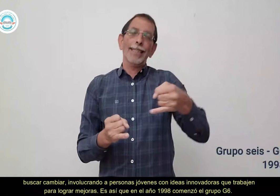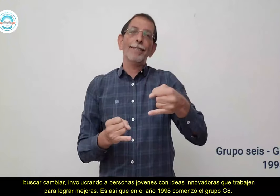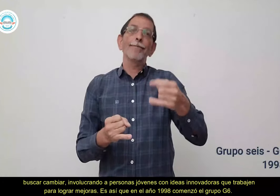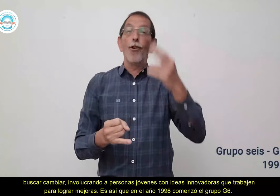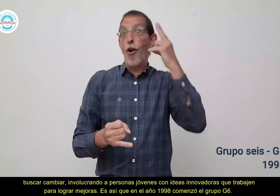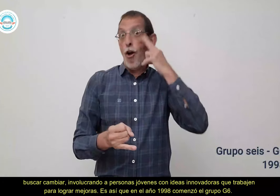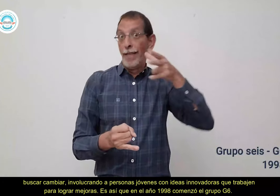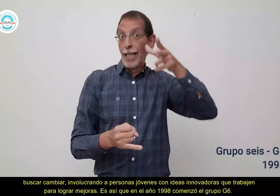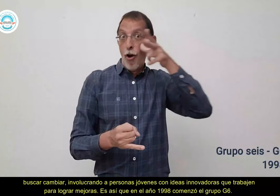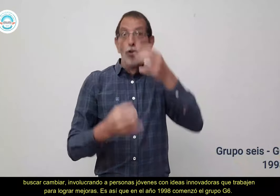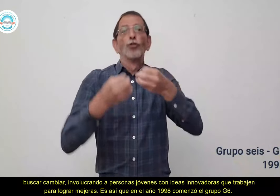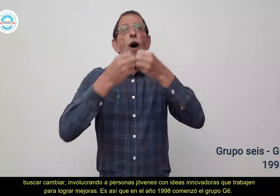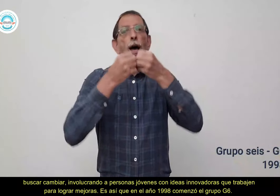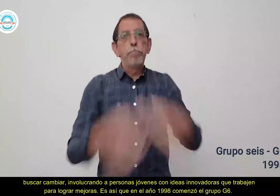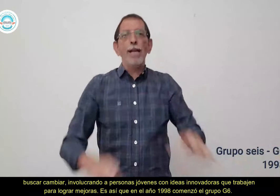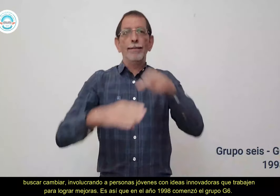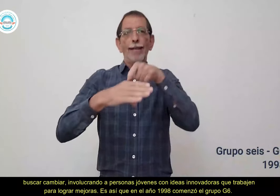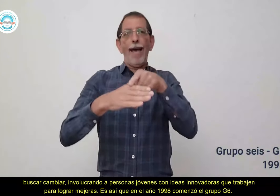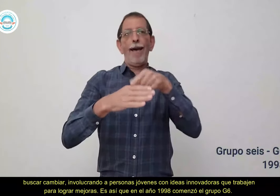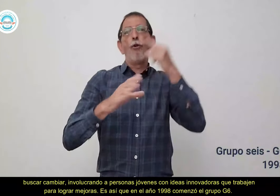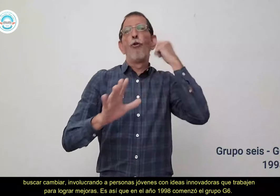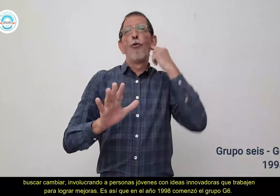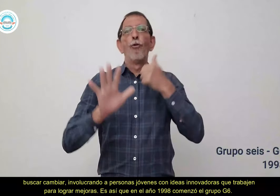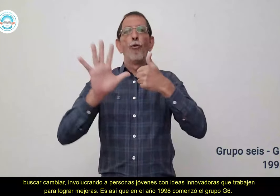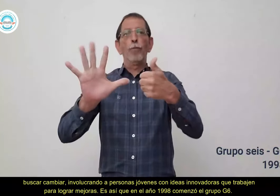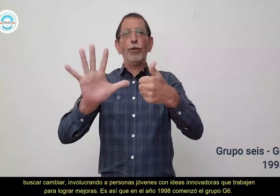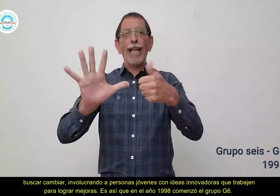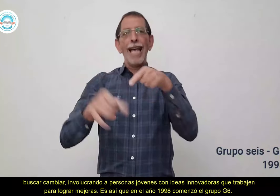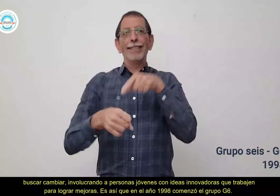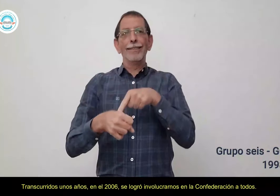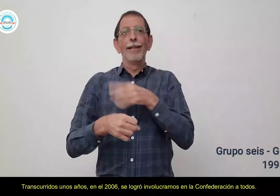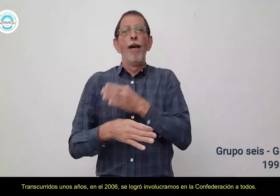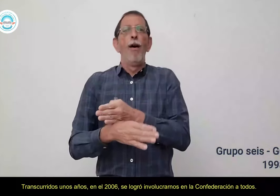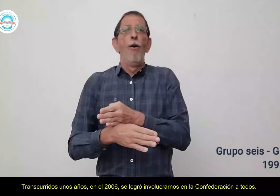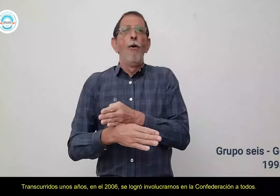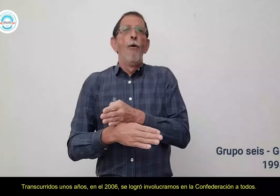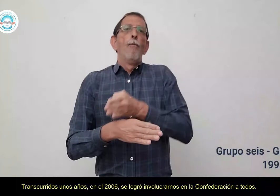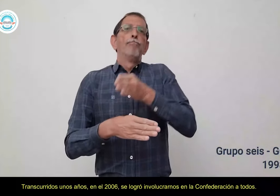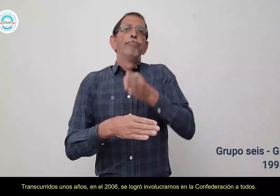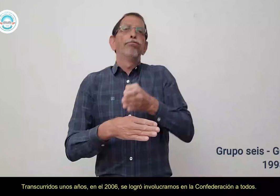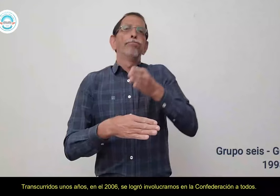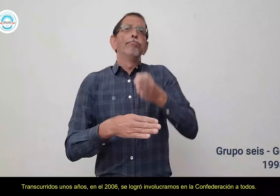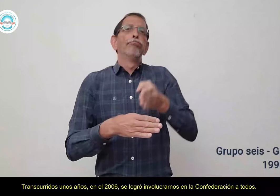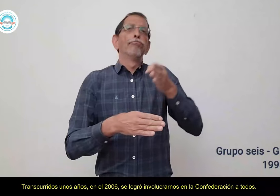Es así que en el año 1998 comenzó el Grupo G6.